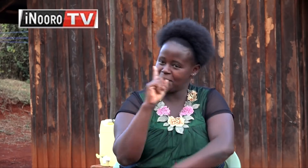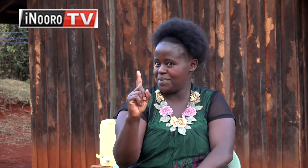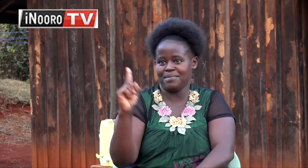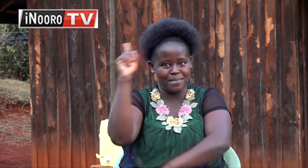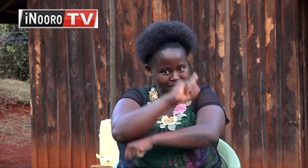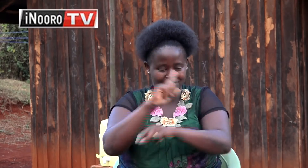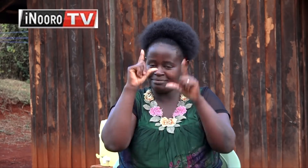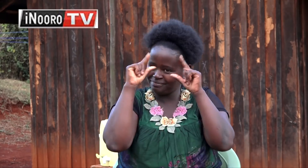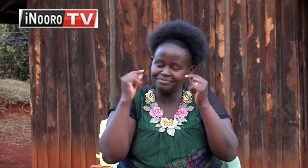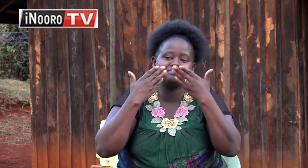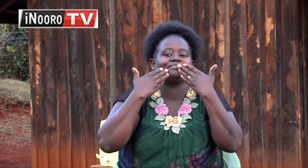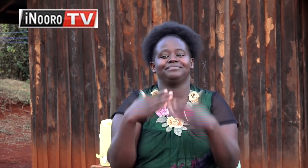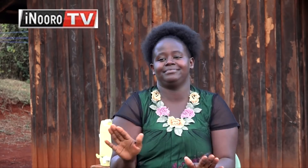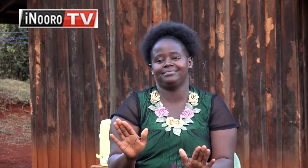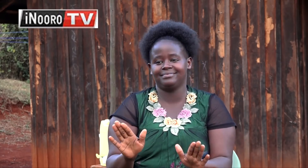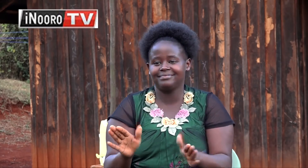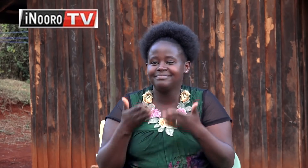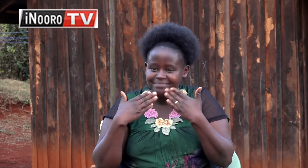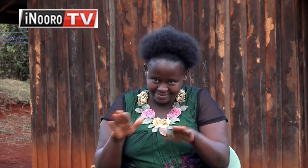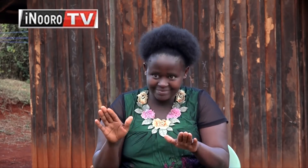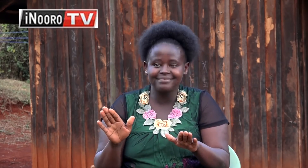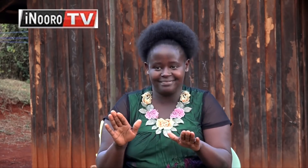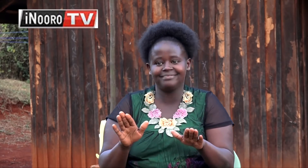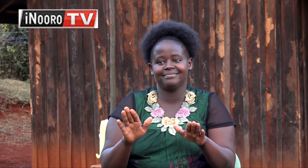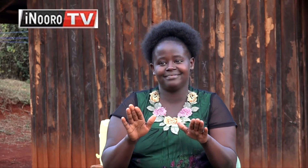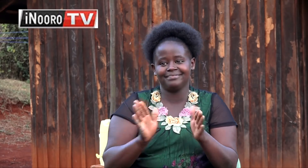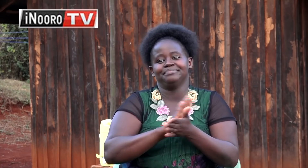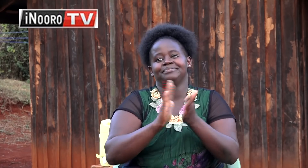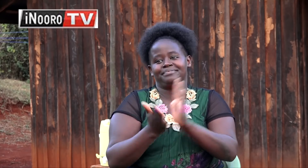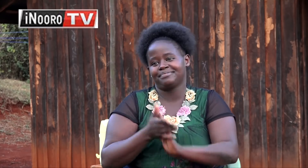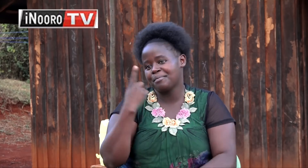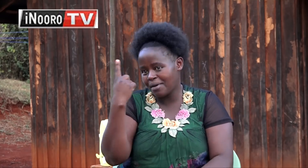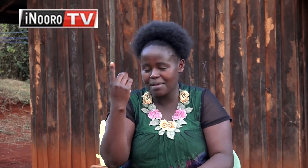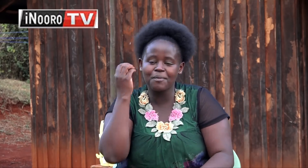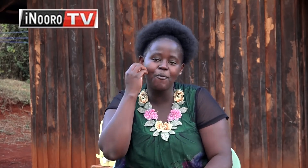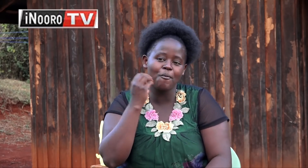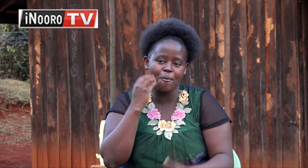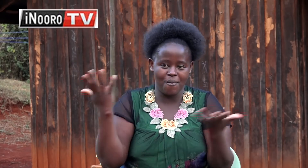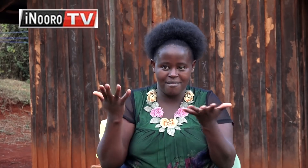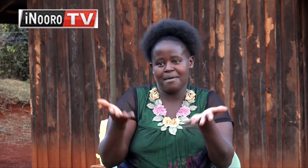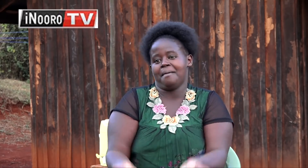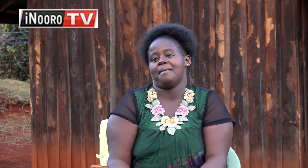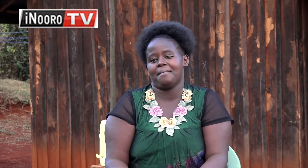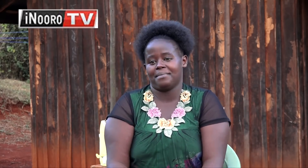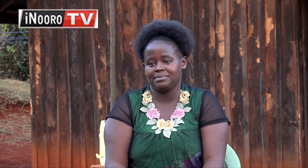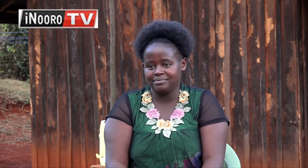mbere kuonanio thiini wa uhiki wa andu deaf, wari uhiki very colorful. Marauga